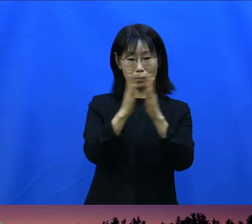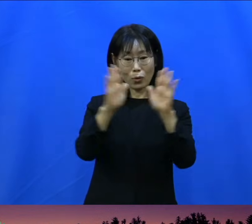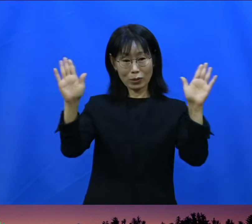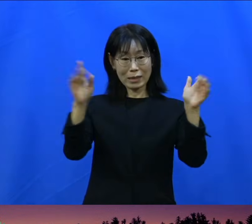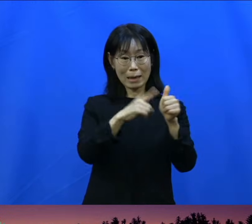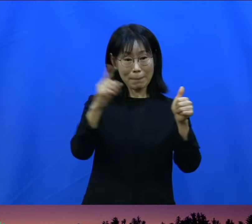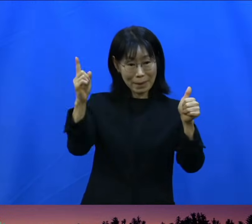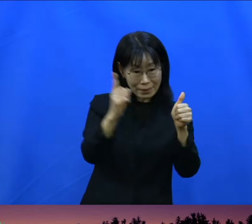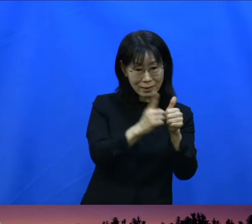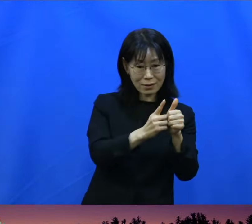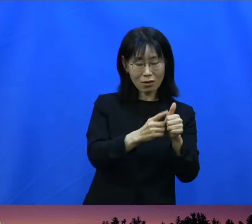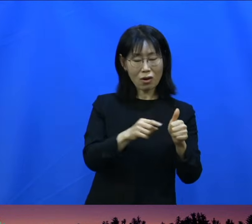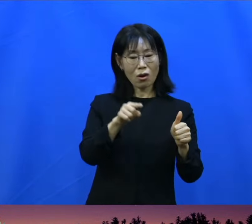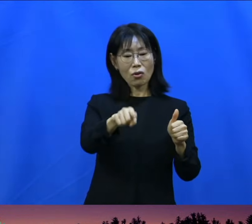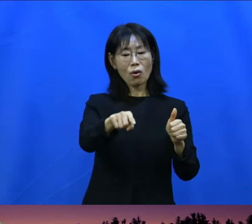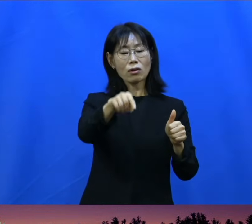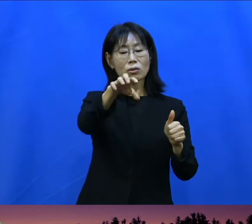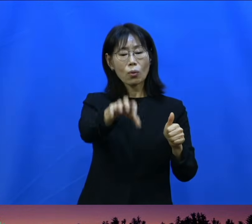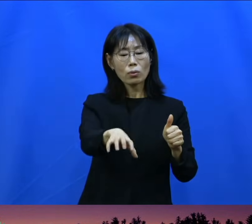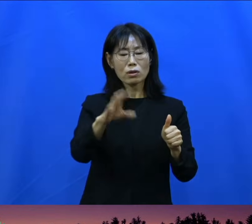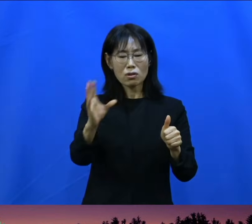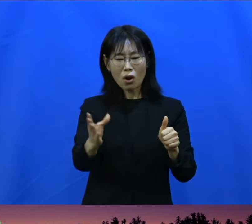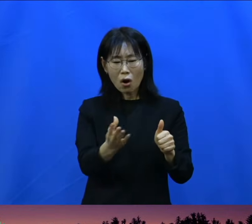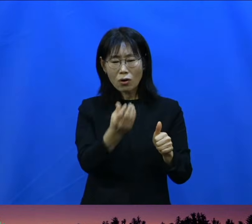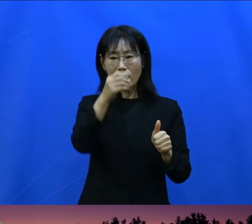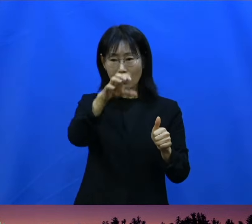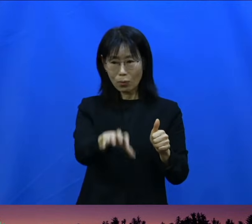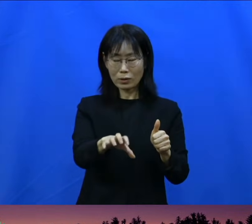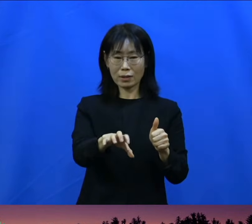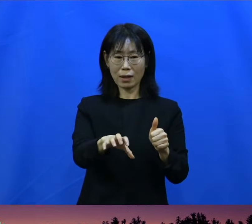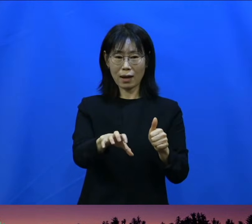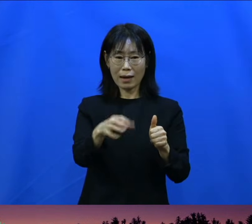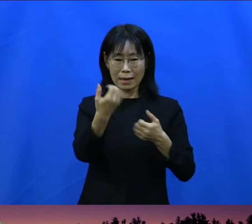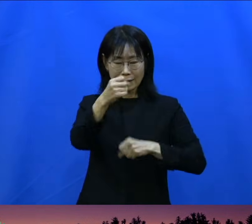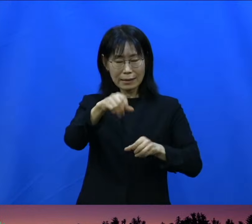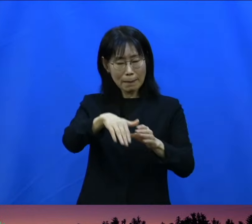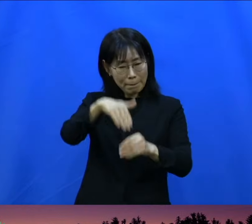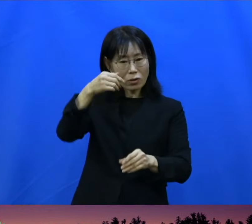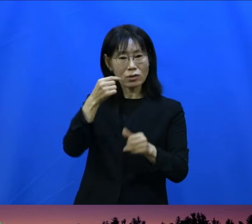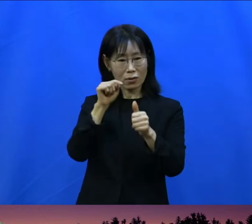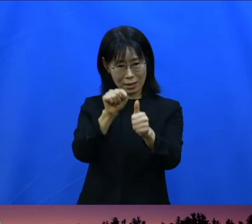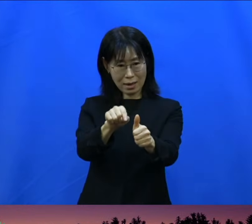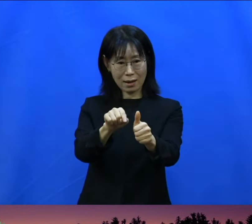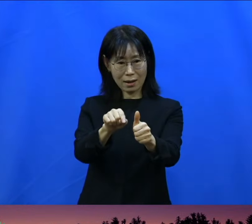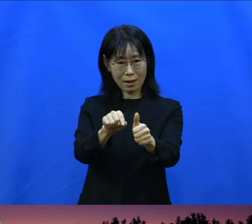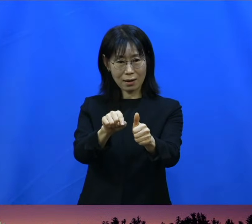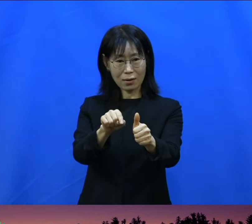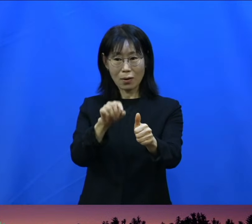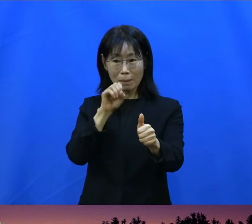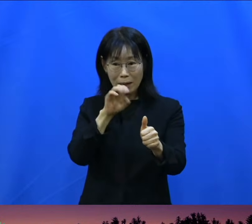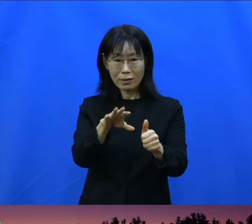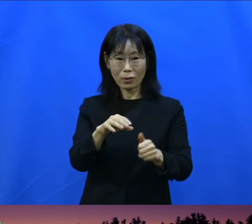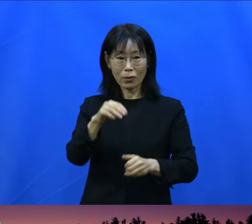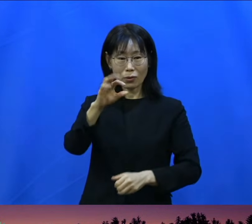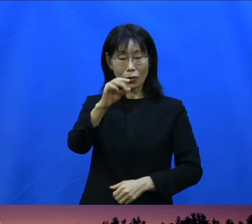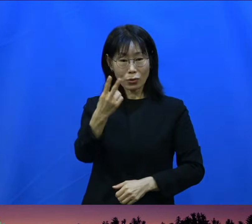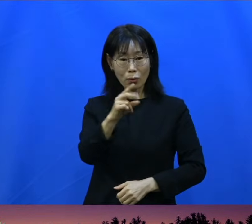사도 요한은 밤모섬에서 거룩함에, 그 하나님의 거룩함에, 그리스도야 거룩함에 압도를 당하여 거룩한 환상을 보는 거죠.